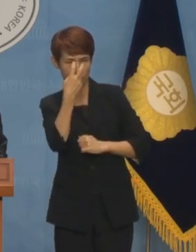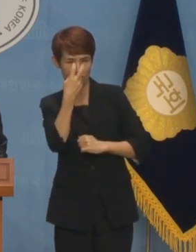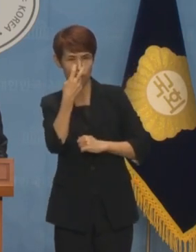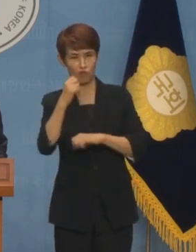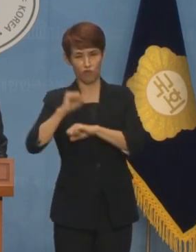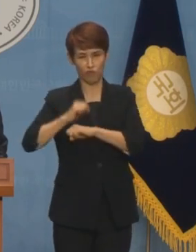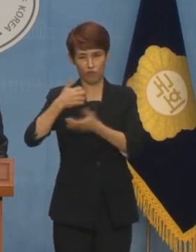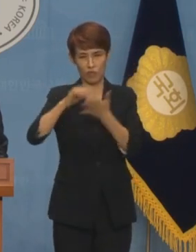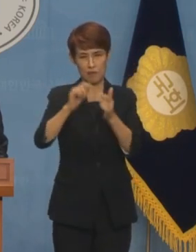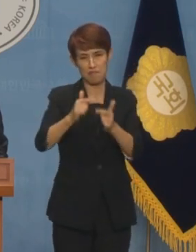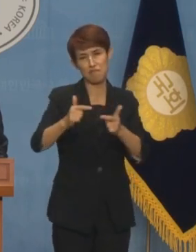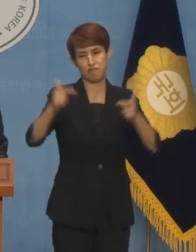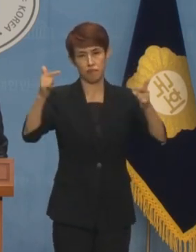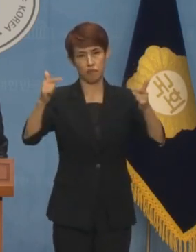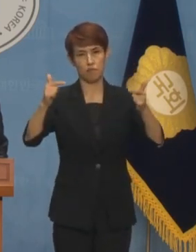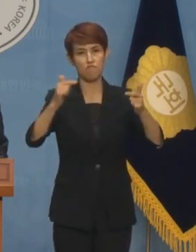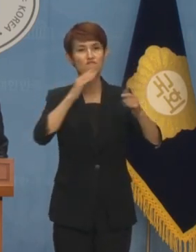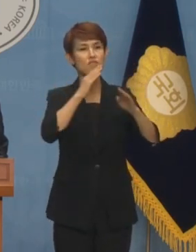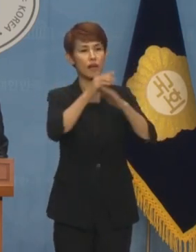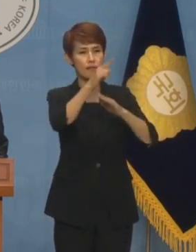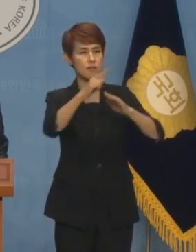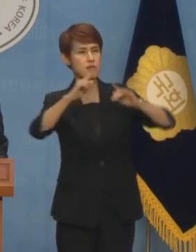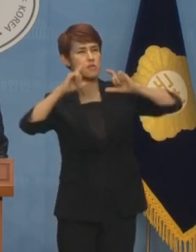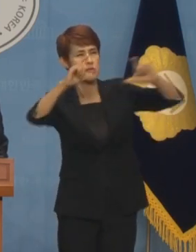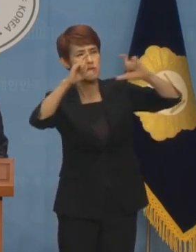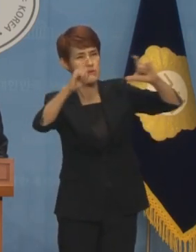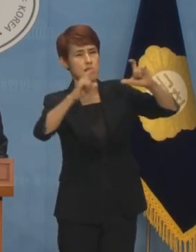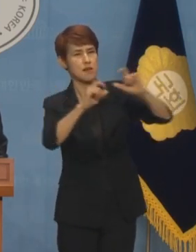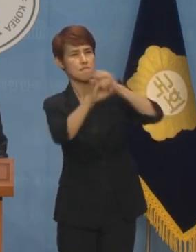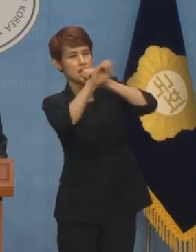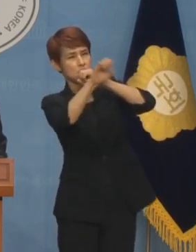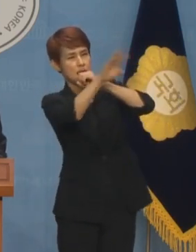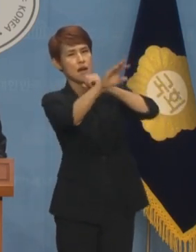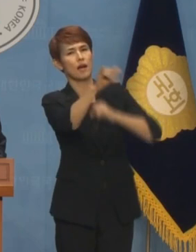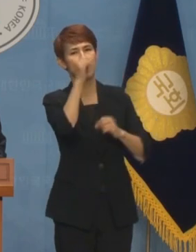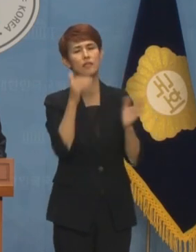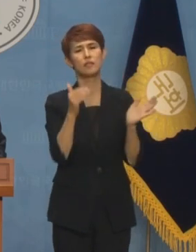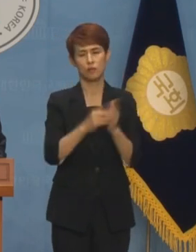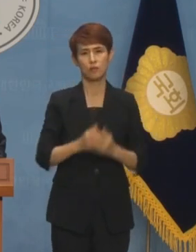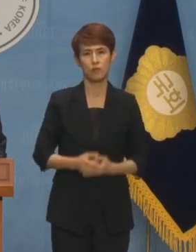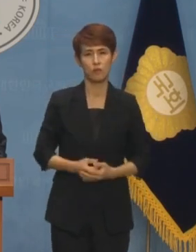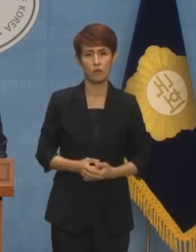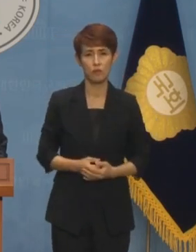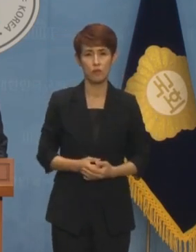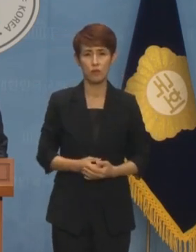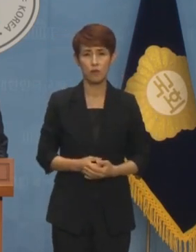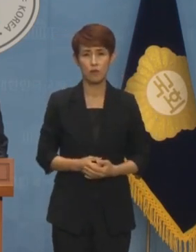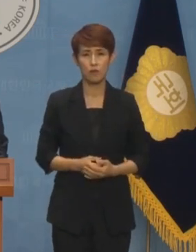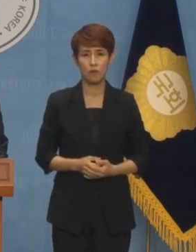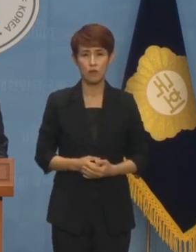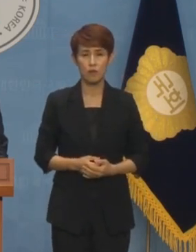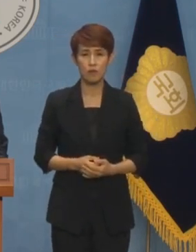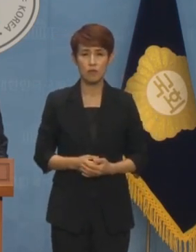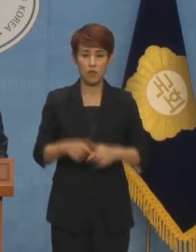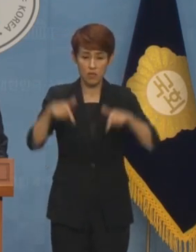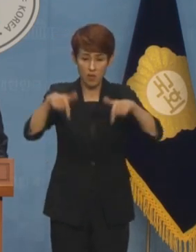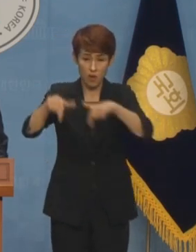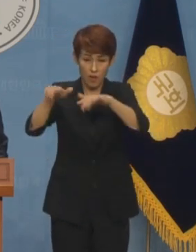배가하고 대북 확성장치를 설치하였습니다. 뿐만 아니라 곧